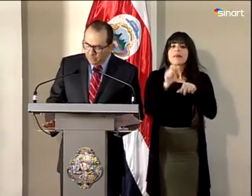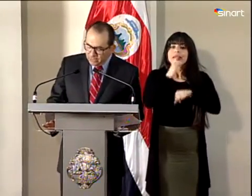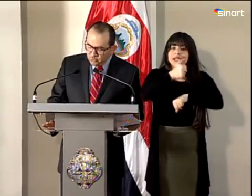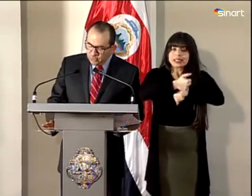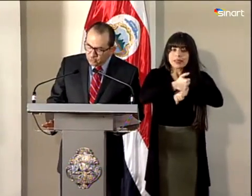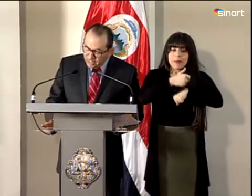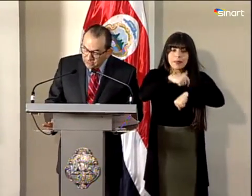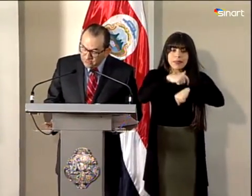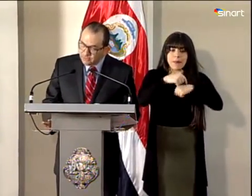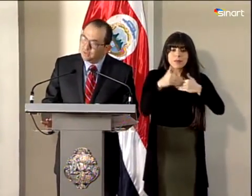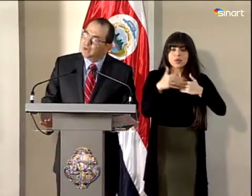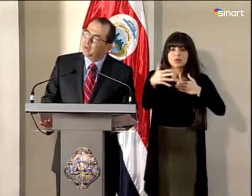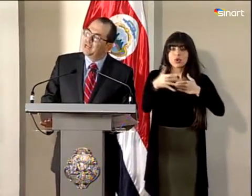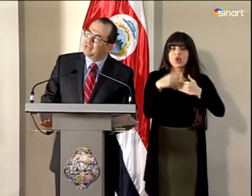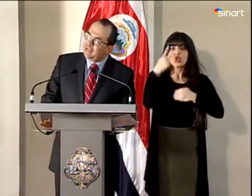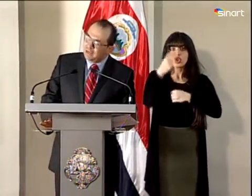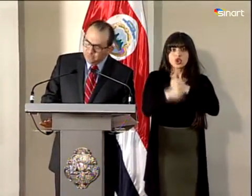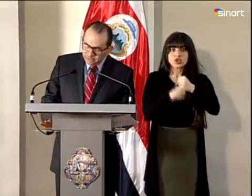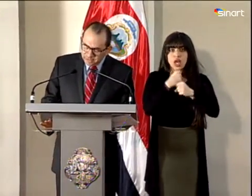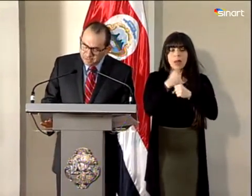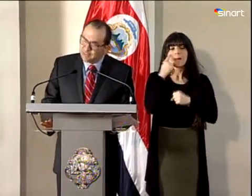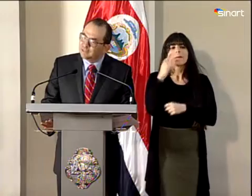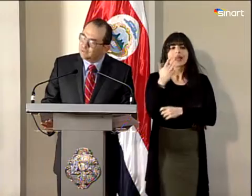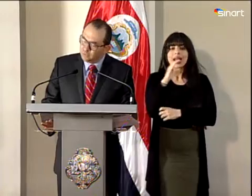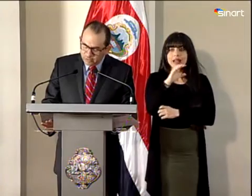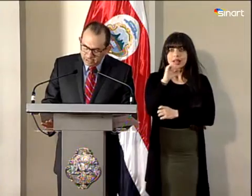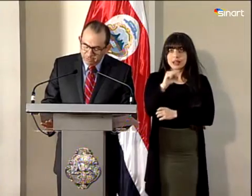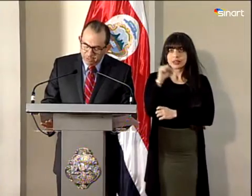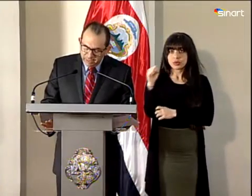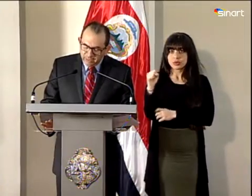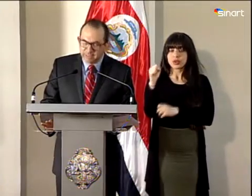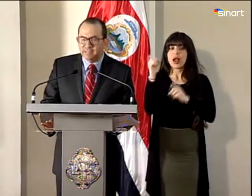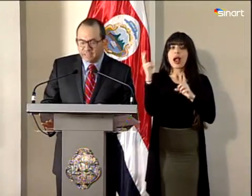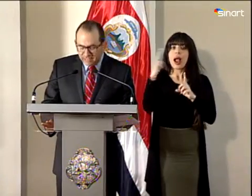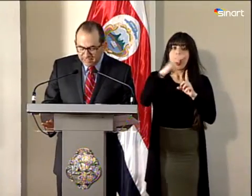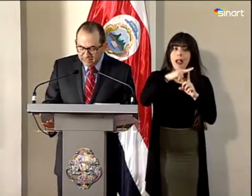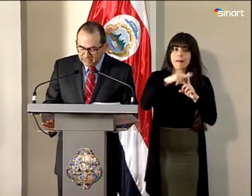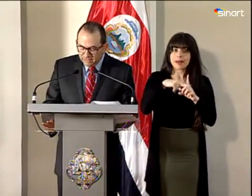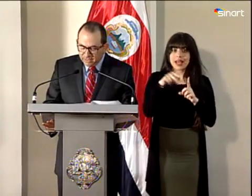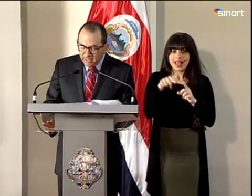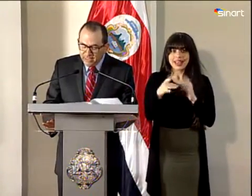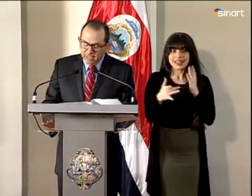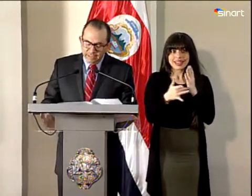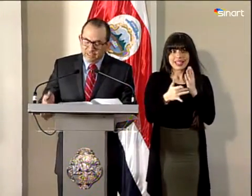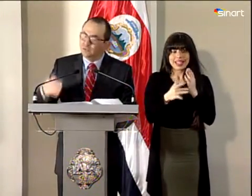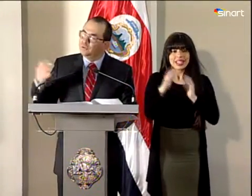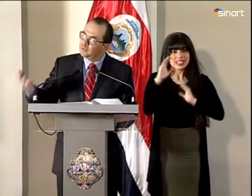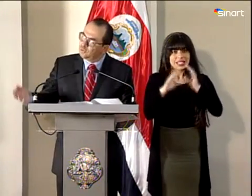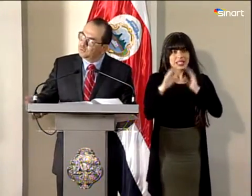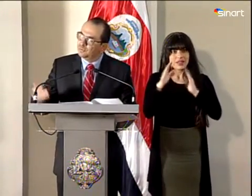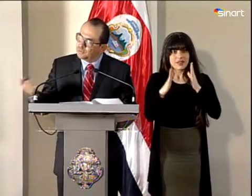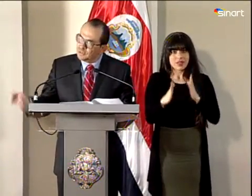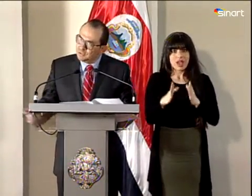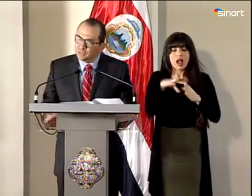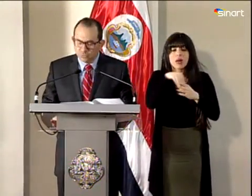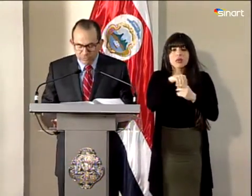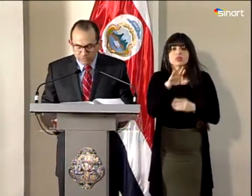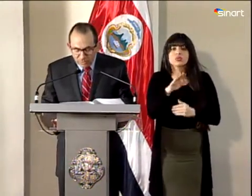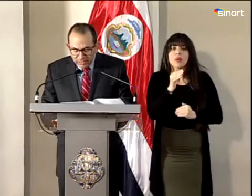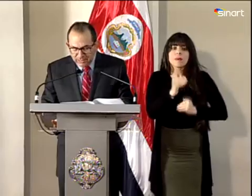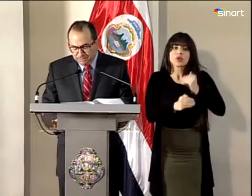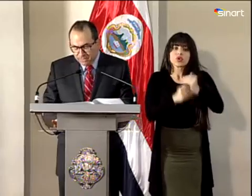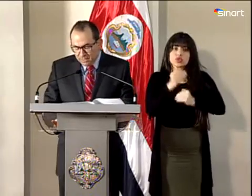un plazo de 2 años para que la Caja Costarricense de Seguro Social implemente esta técnica científica dentro de sus